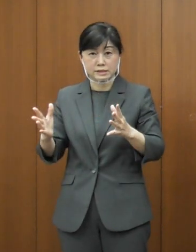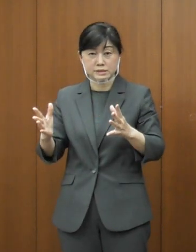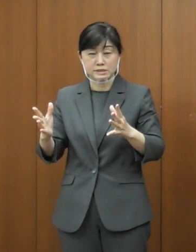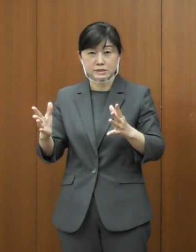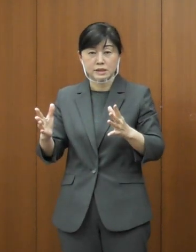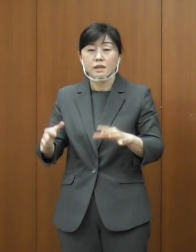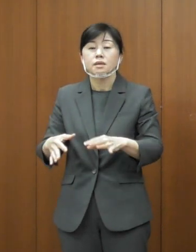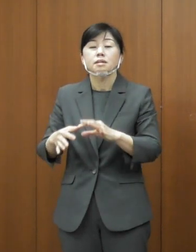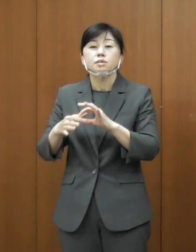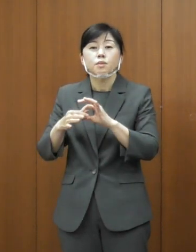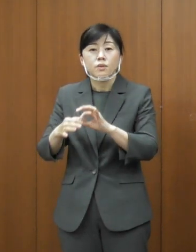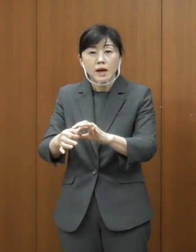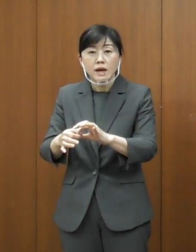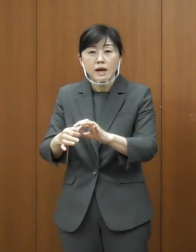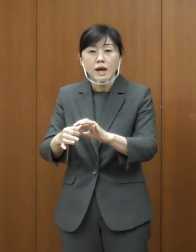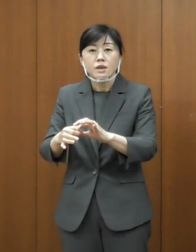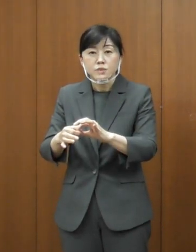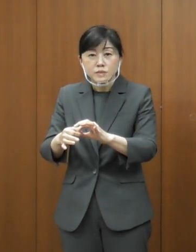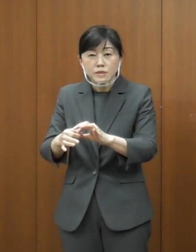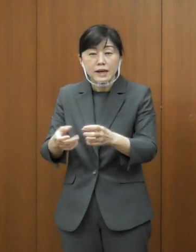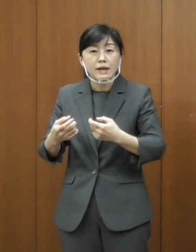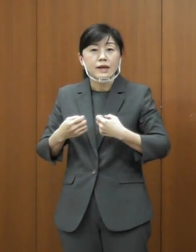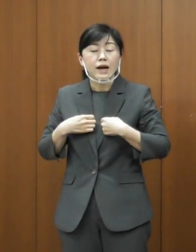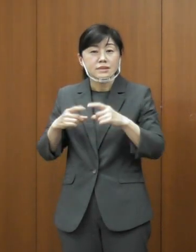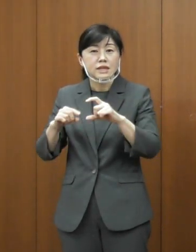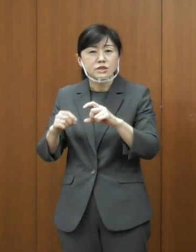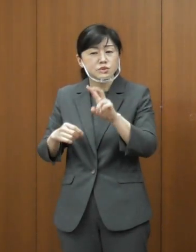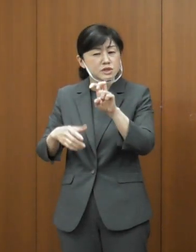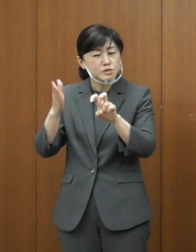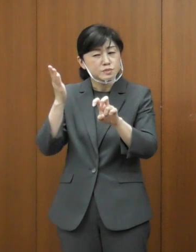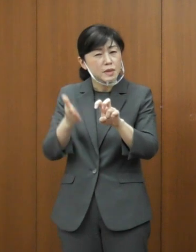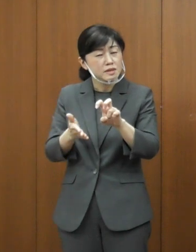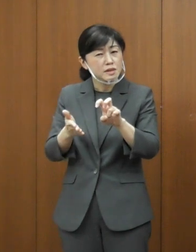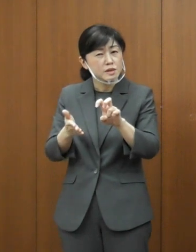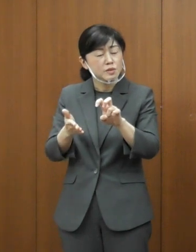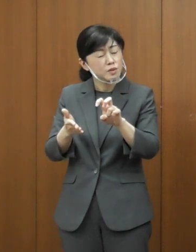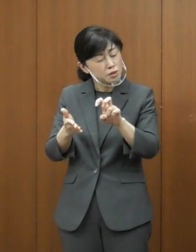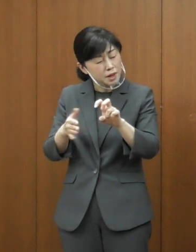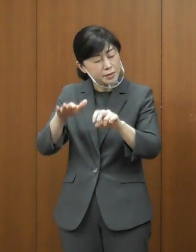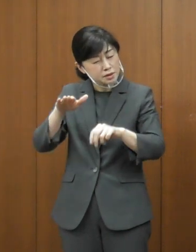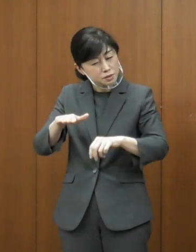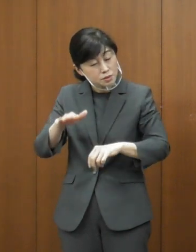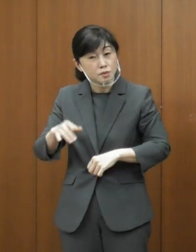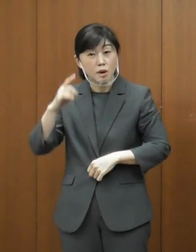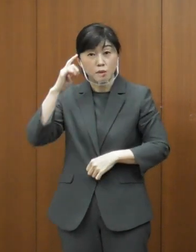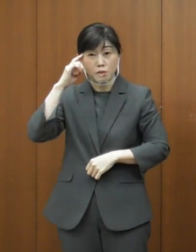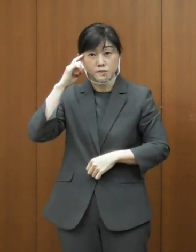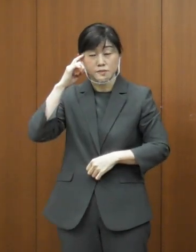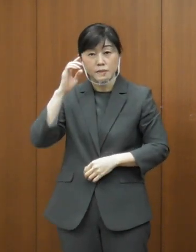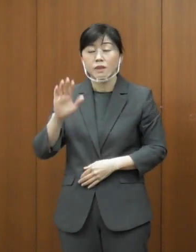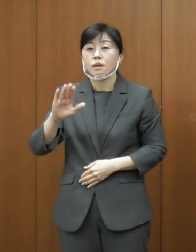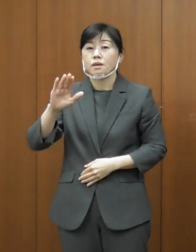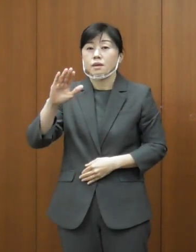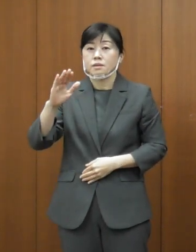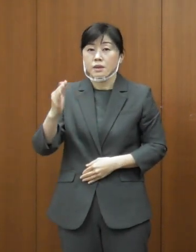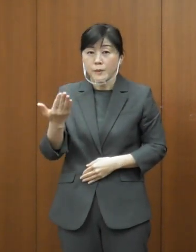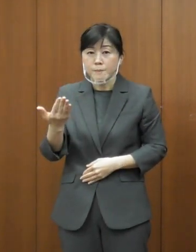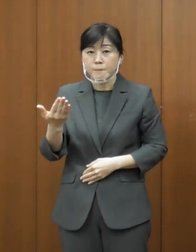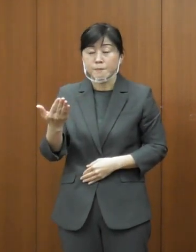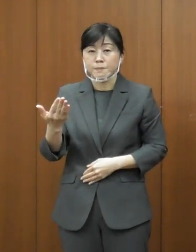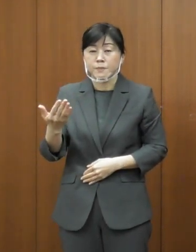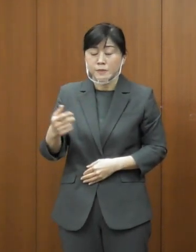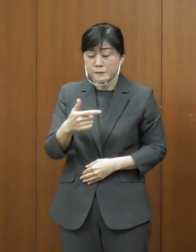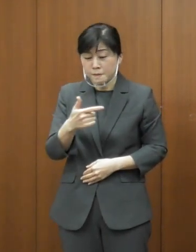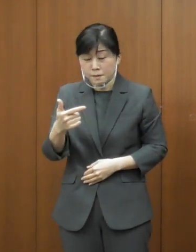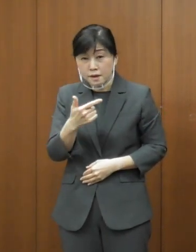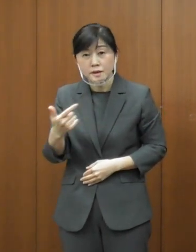って 20% よりは下回っているものと思われますが、それにしても大変大